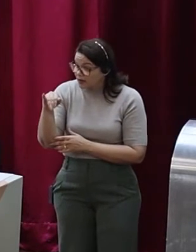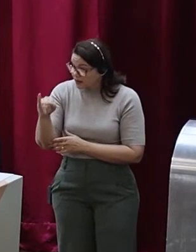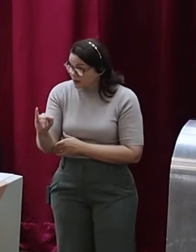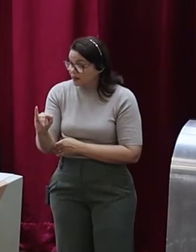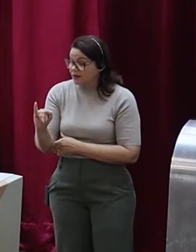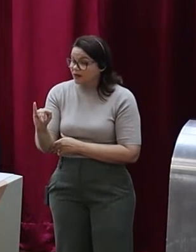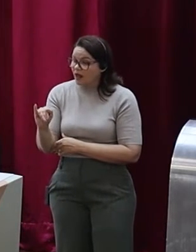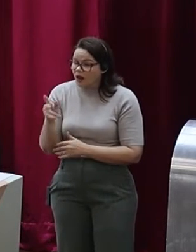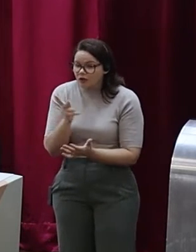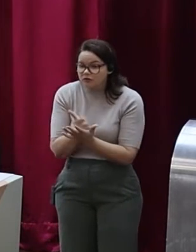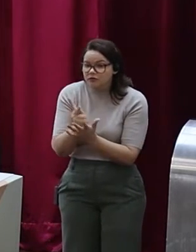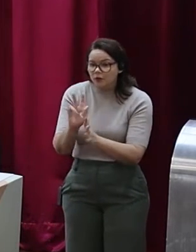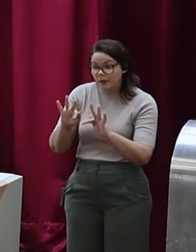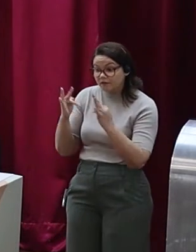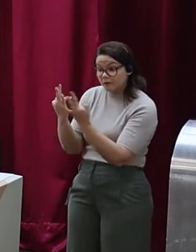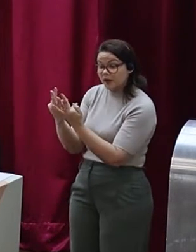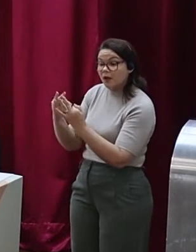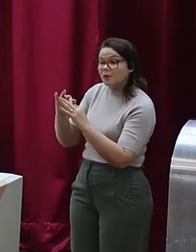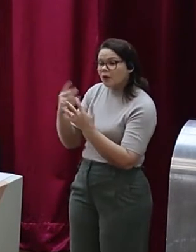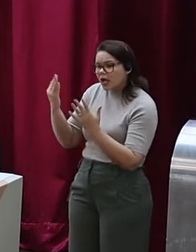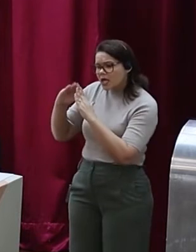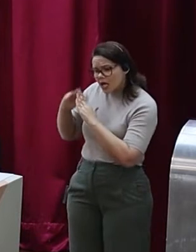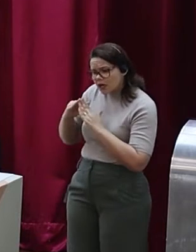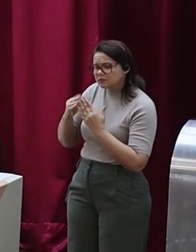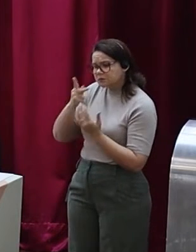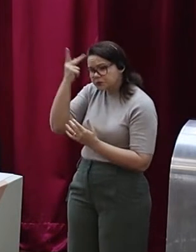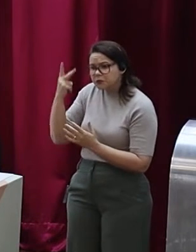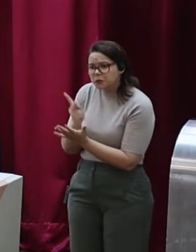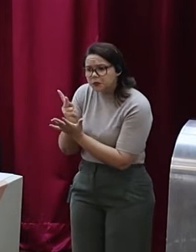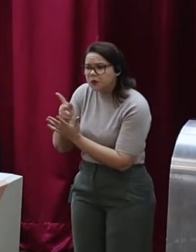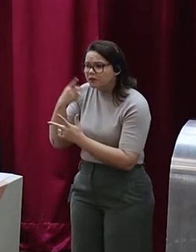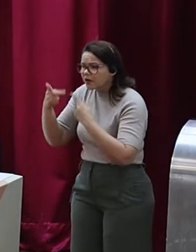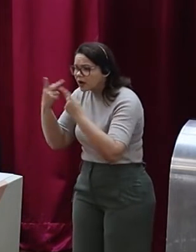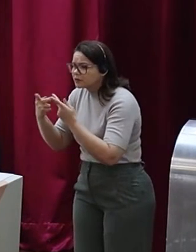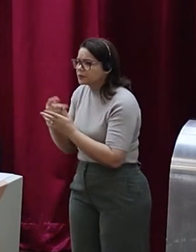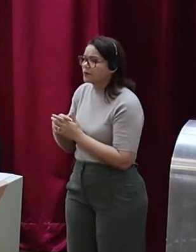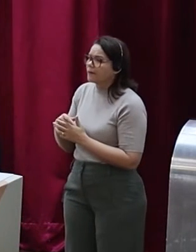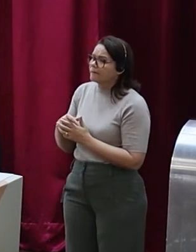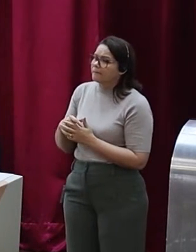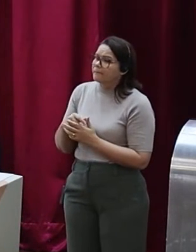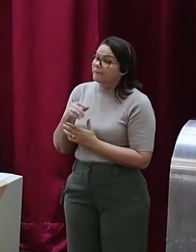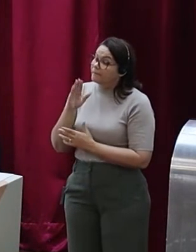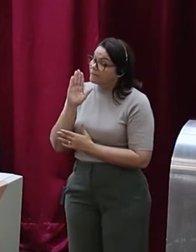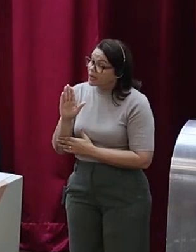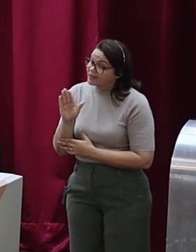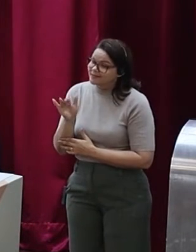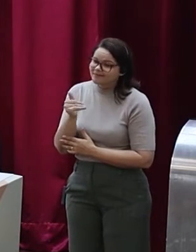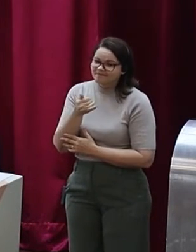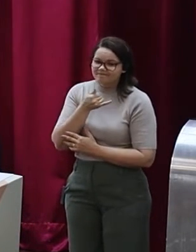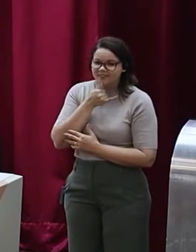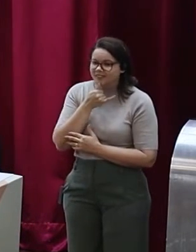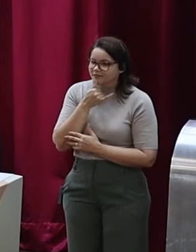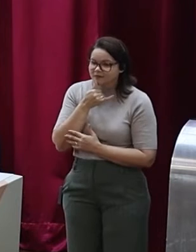falaba en la familia y a pesar del Estado. Y ahora, lamentablemente, el guaraní, muchos papás, mamás